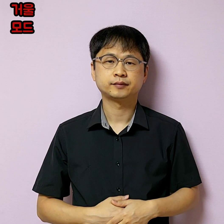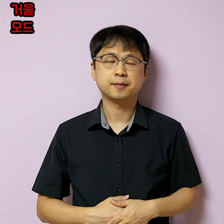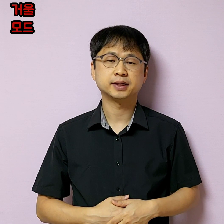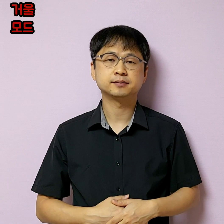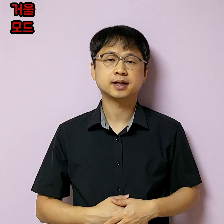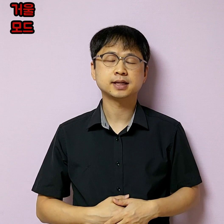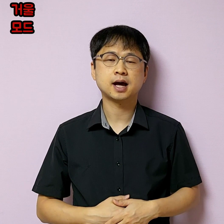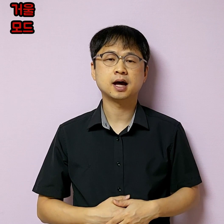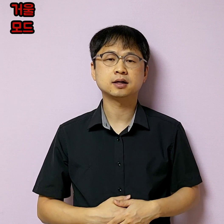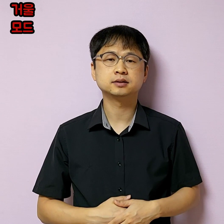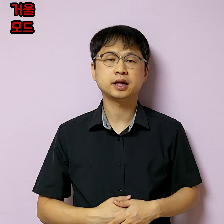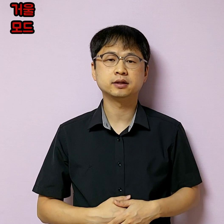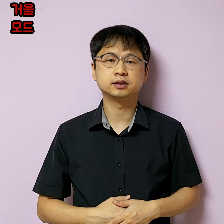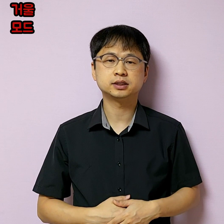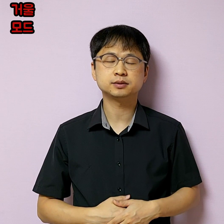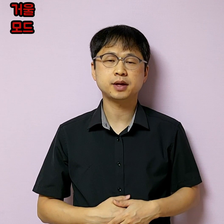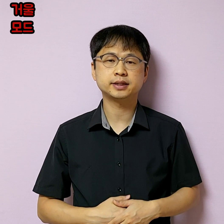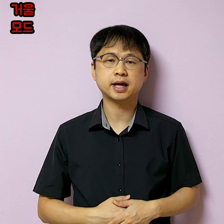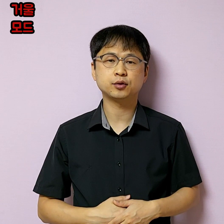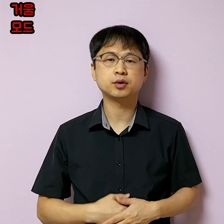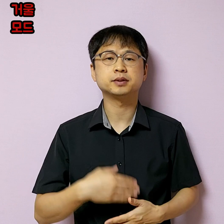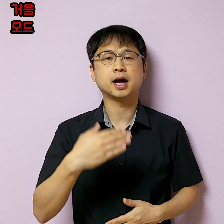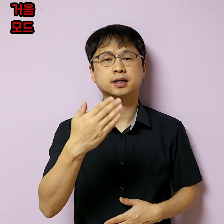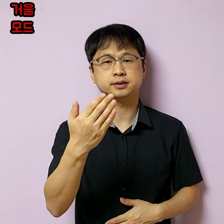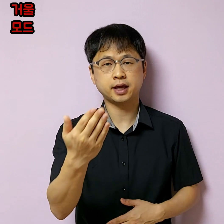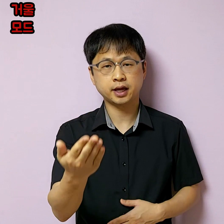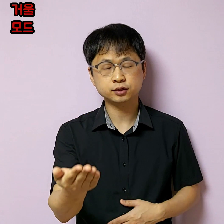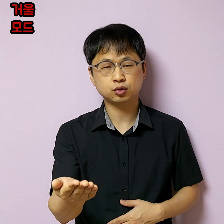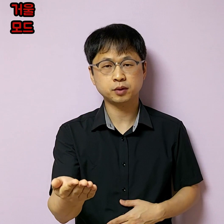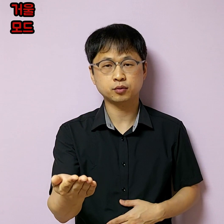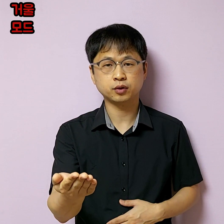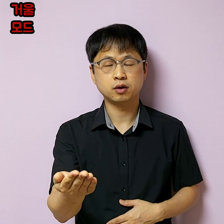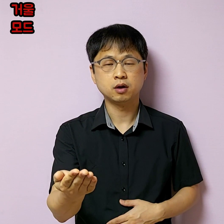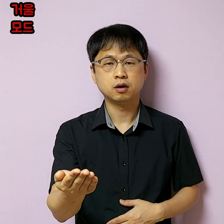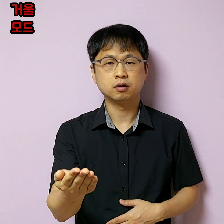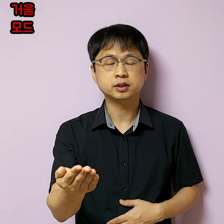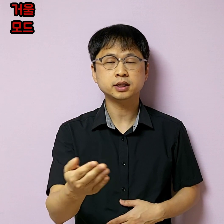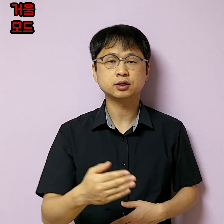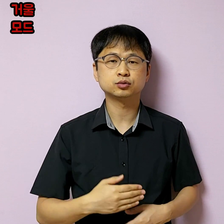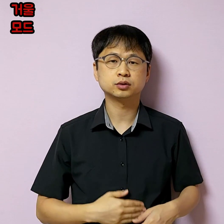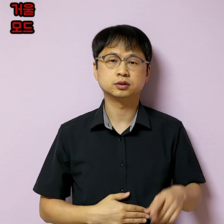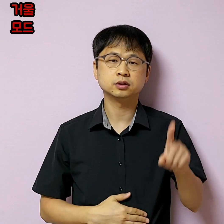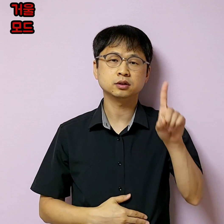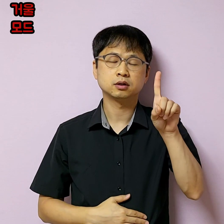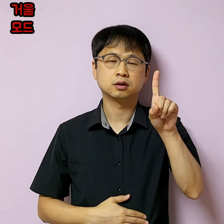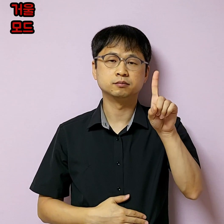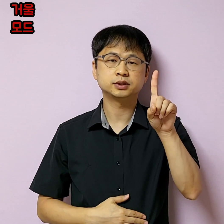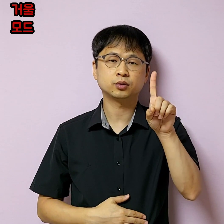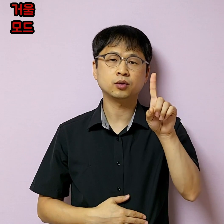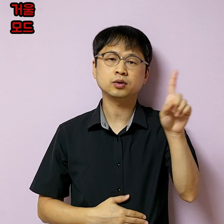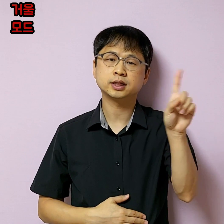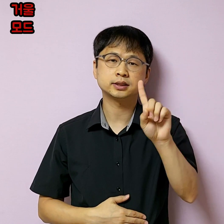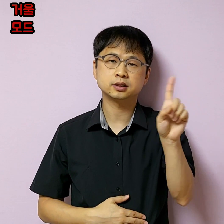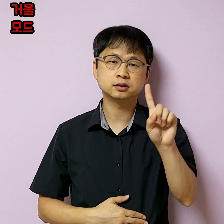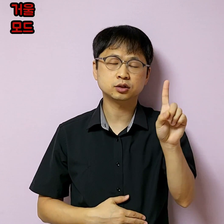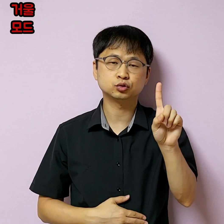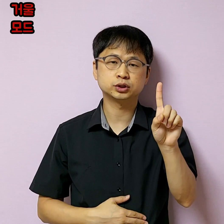네, 마지막 가사 그대는 어디쯤에 있나요? 입니다. 그대의 수어 배웠고요. 어디라는 수어는 검지로 살짝 흔들어